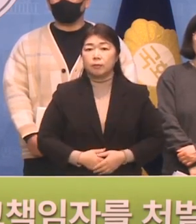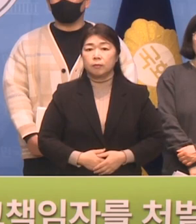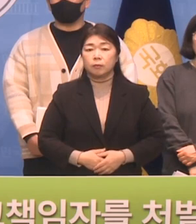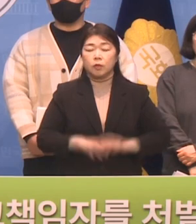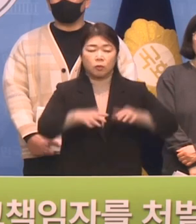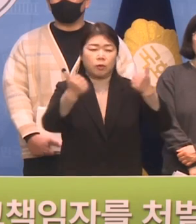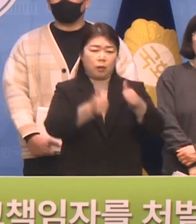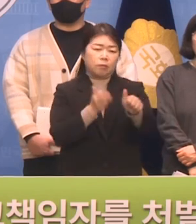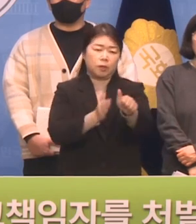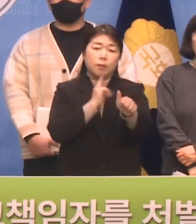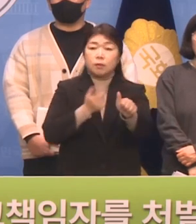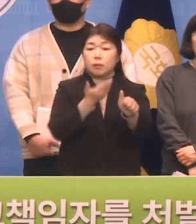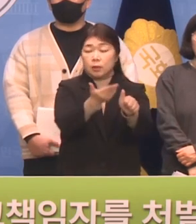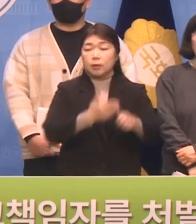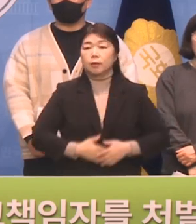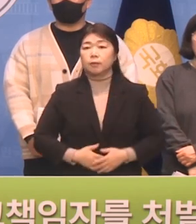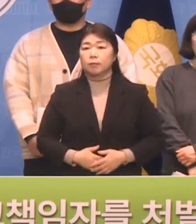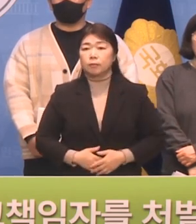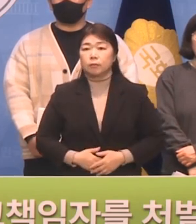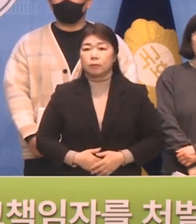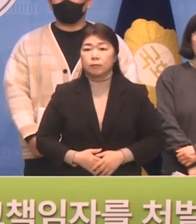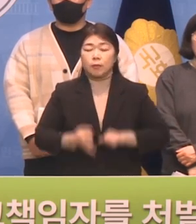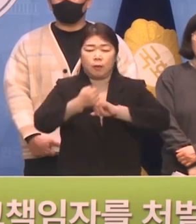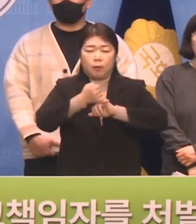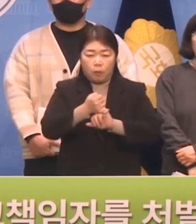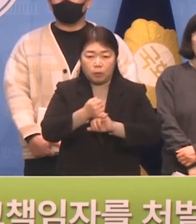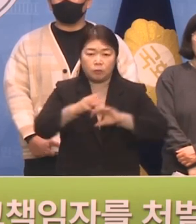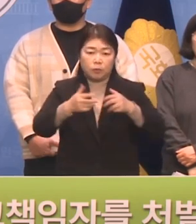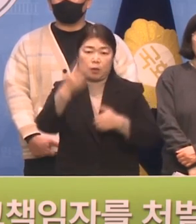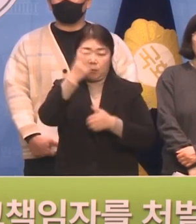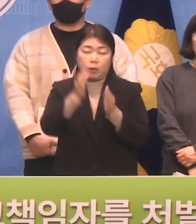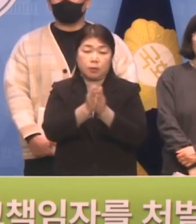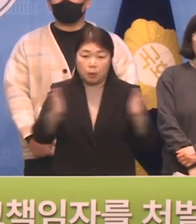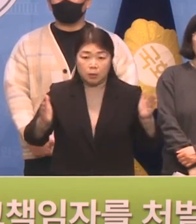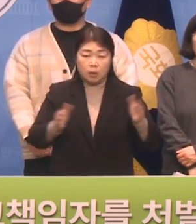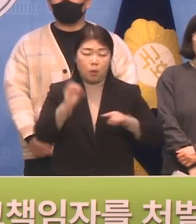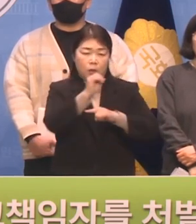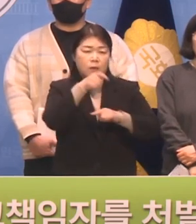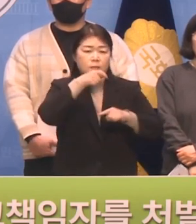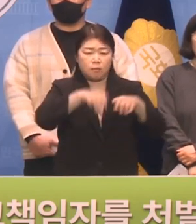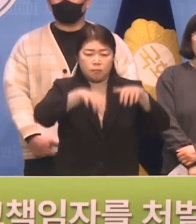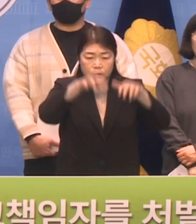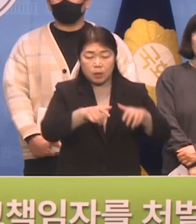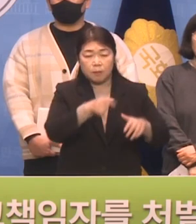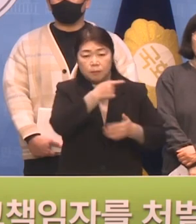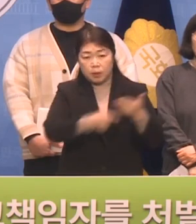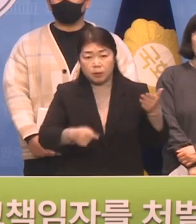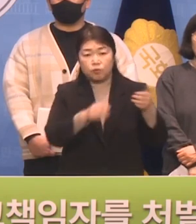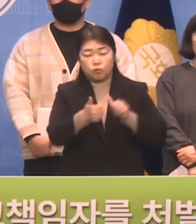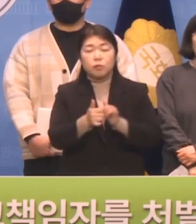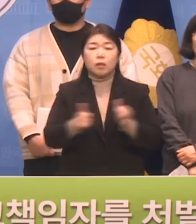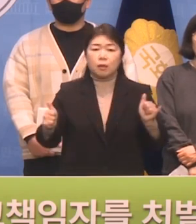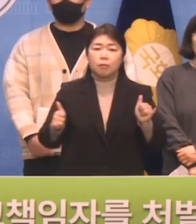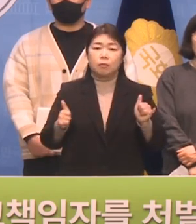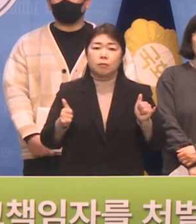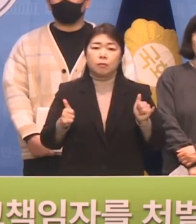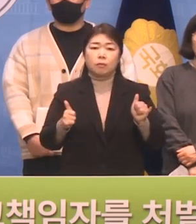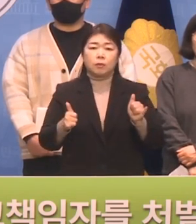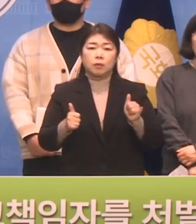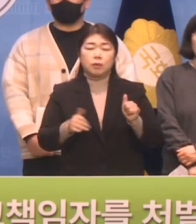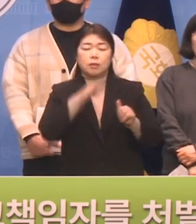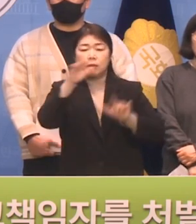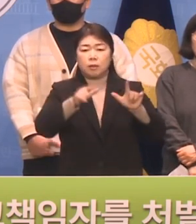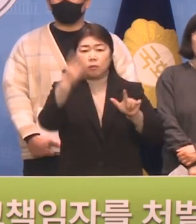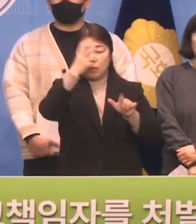국회에 강력히 요청합니다. 꼭 국정조사를 실시하여 오송 지하차도 참사의 진실을 국회 차원에서 규명해